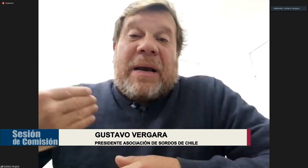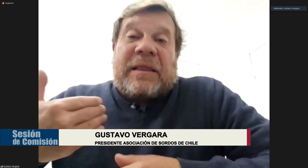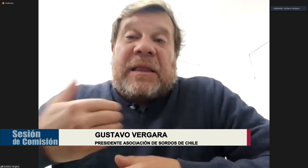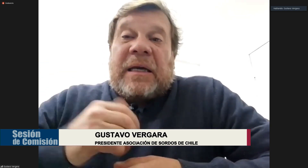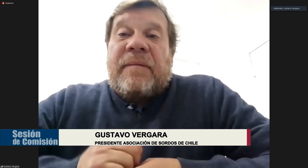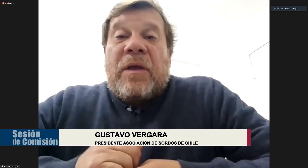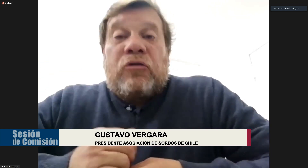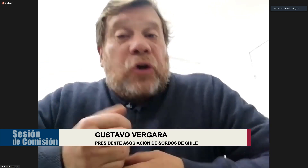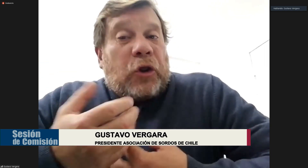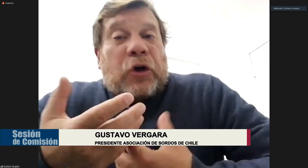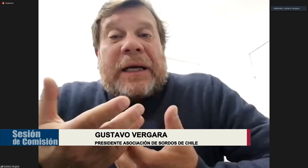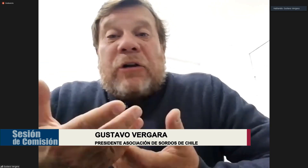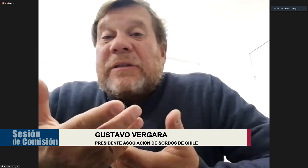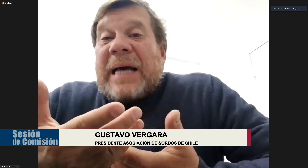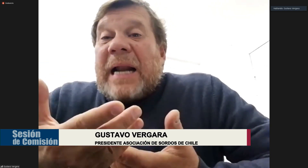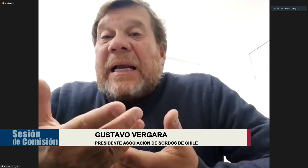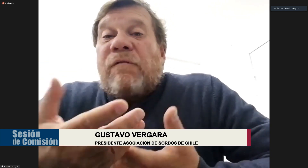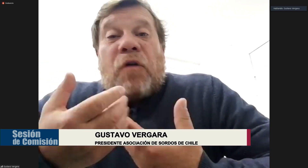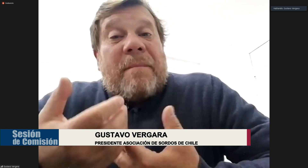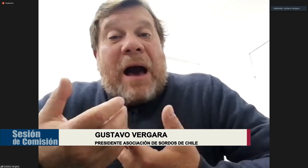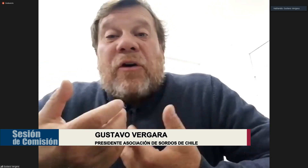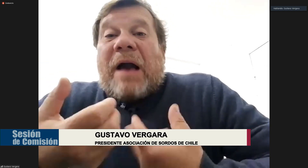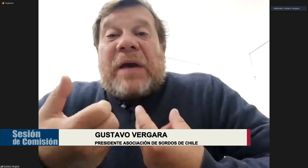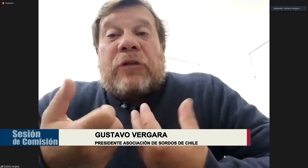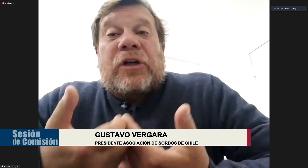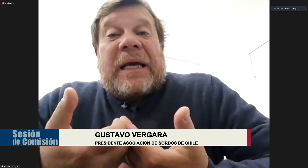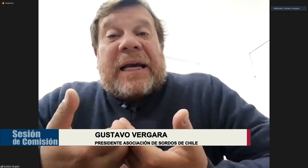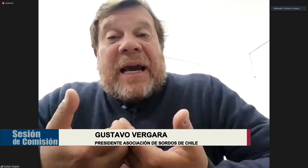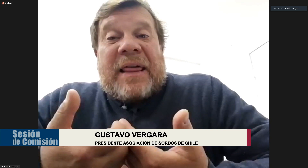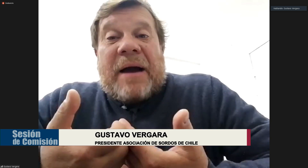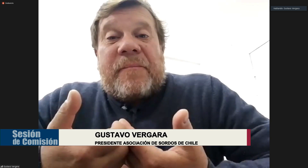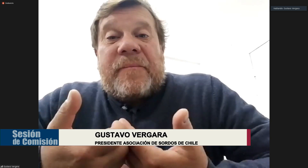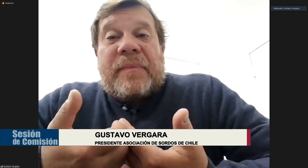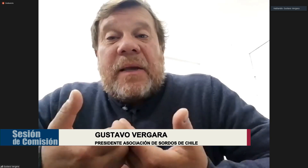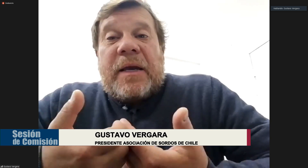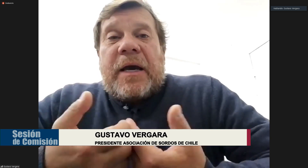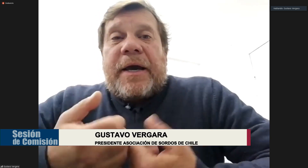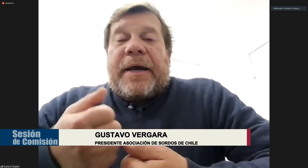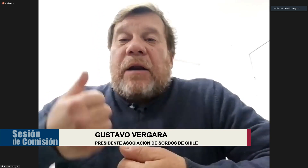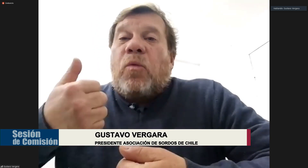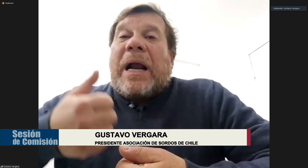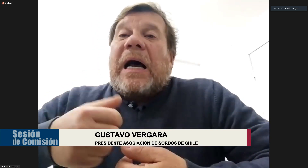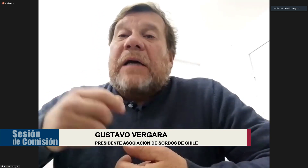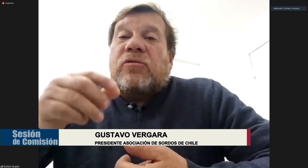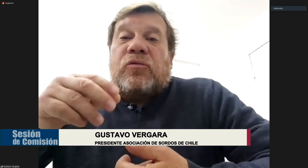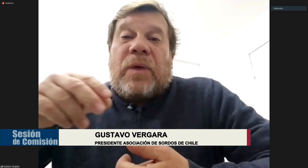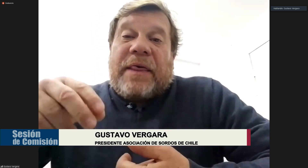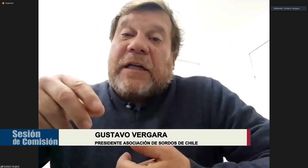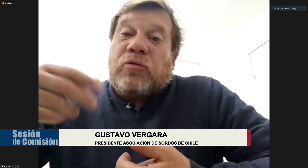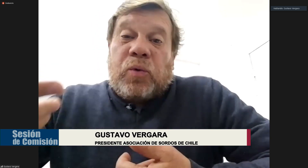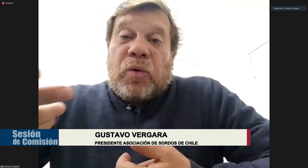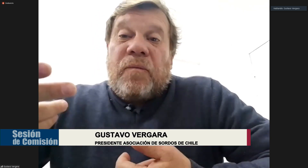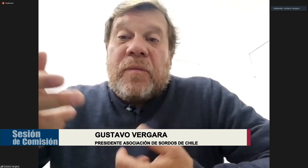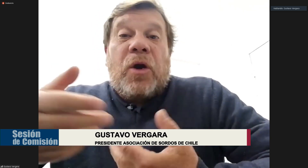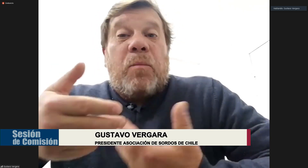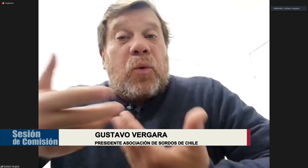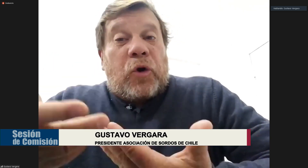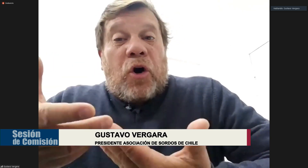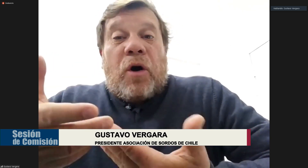anteriormente, sordos que nos han informado que había toque de queda en una ciudad del sur murió por